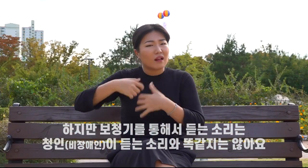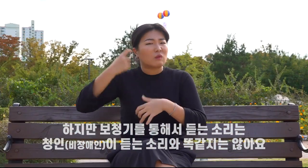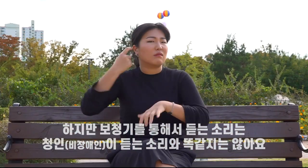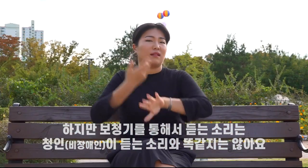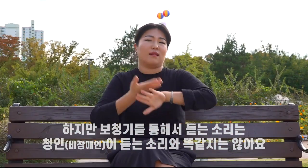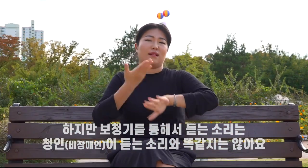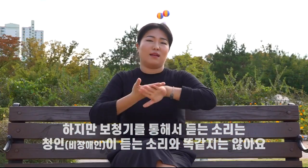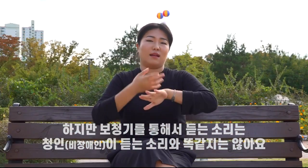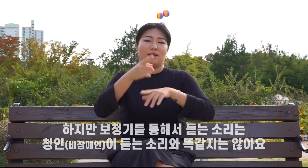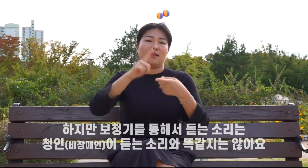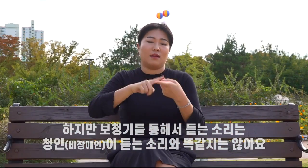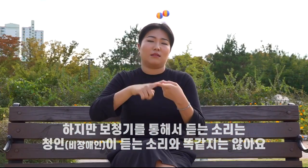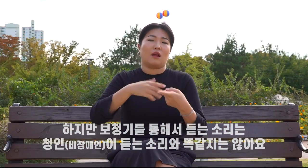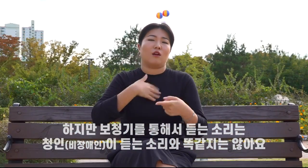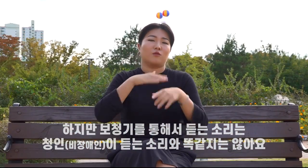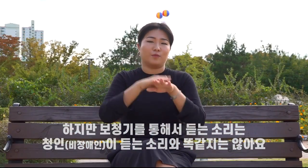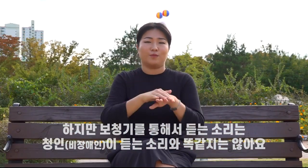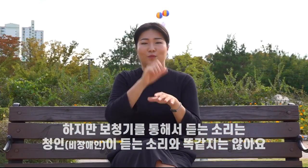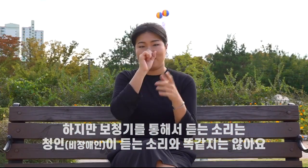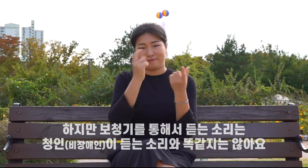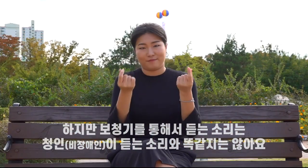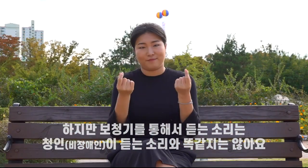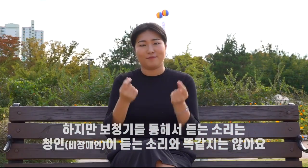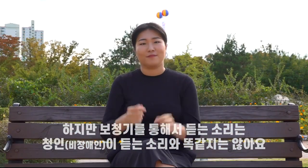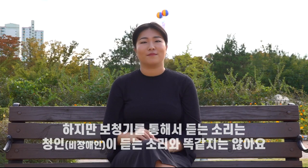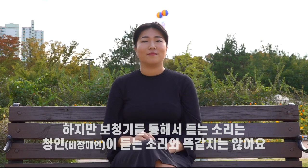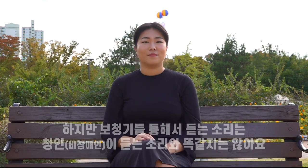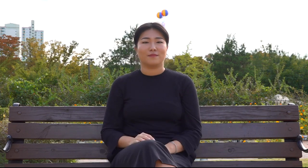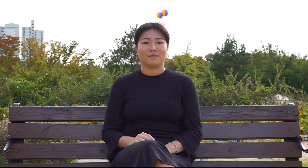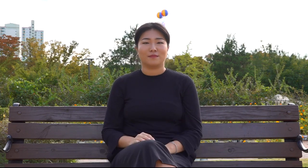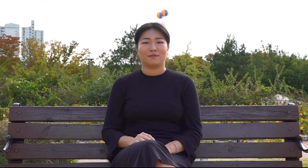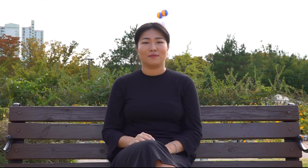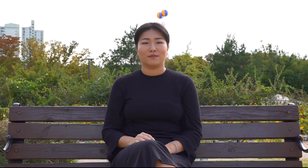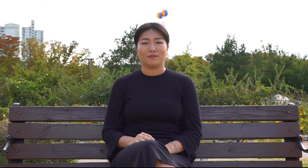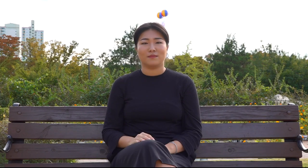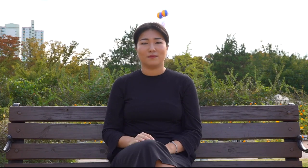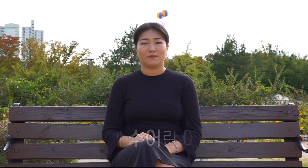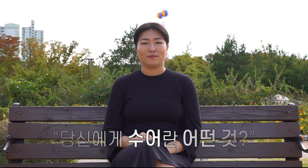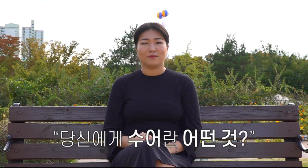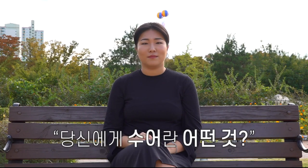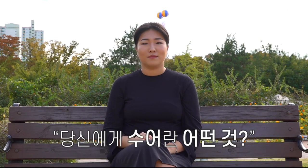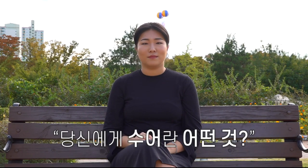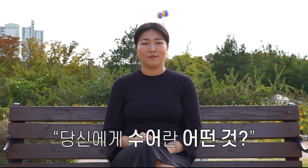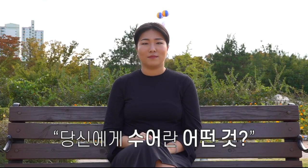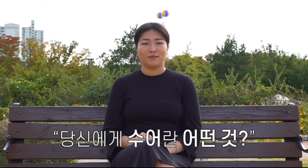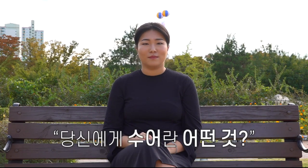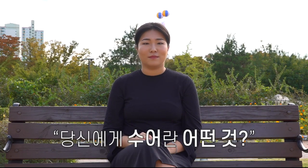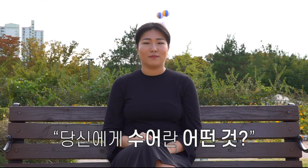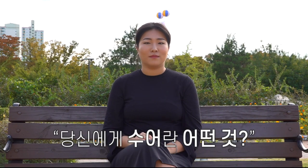그러고 보면 내가 어떻게 너는 왜 항상